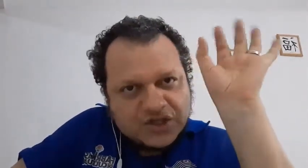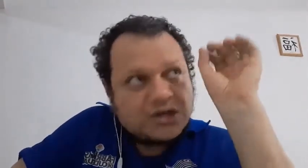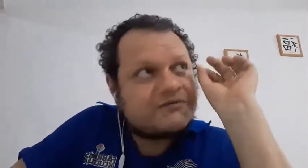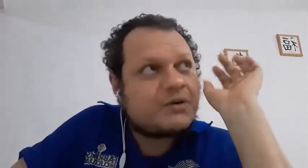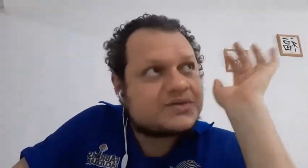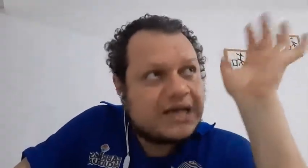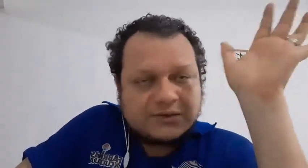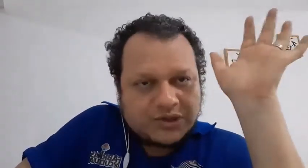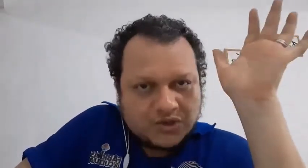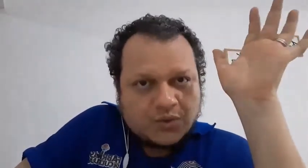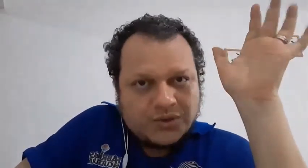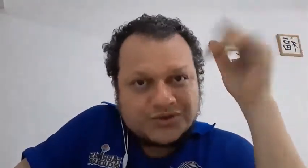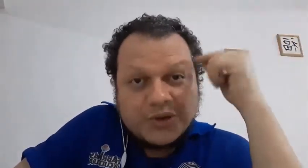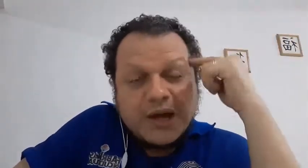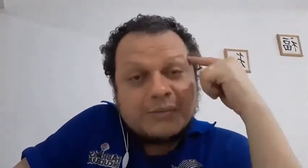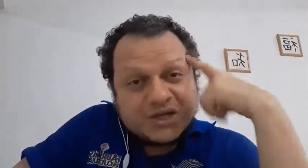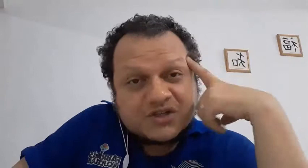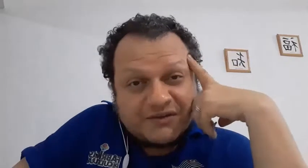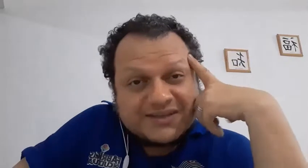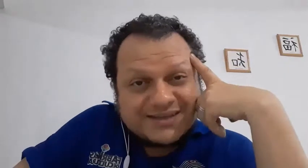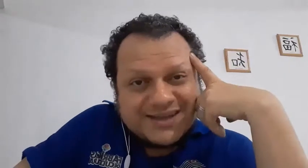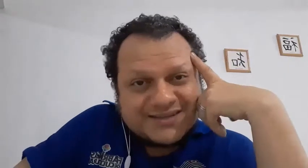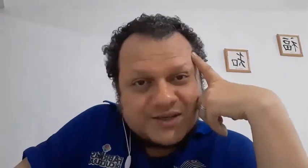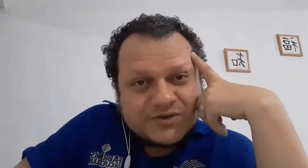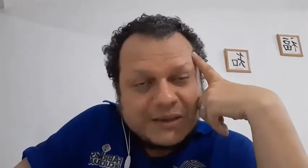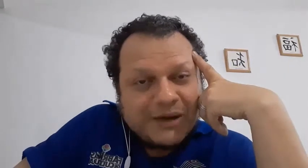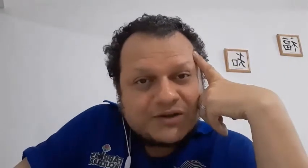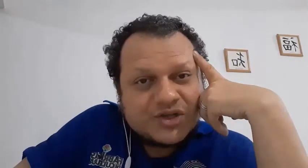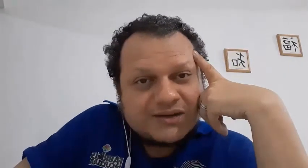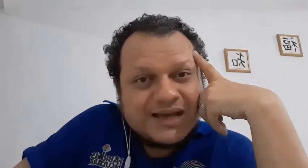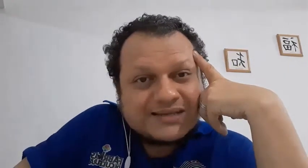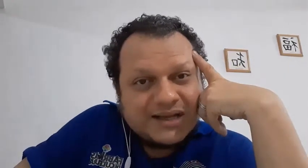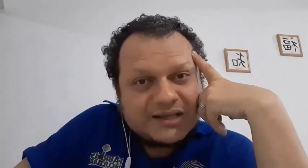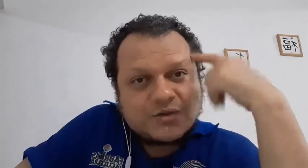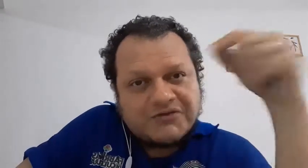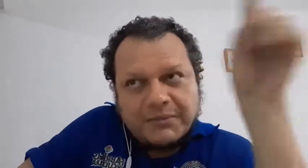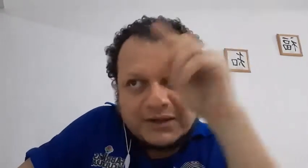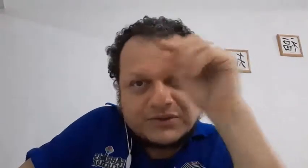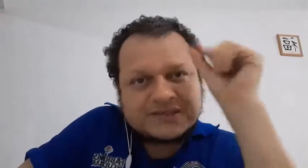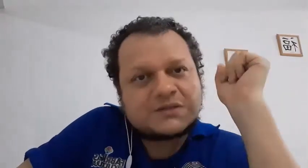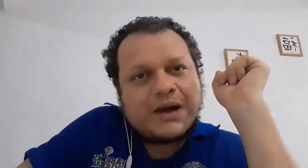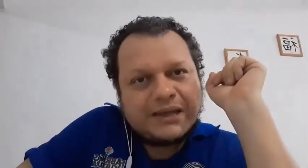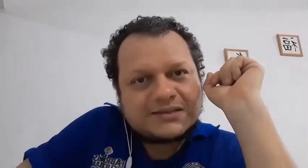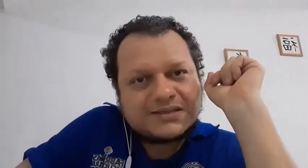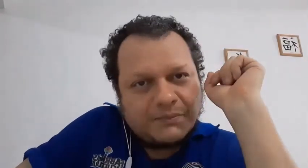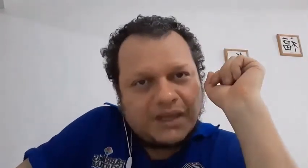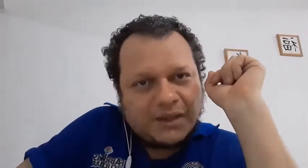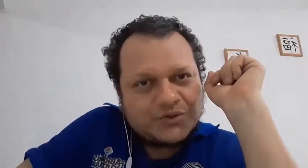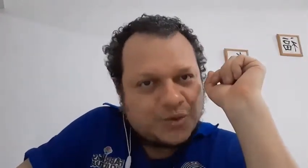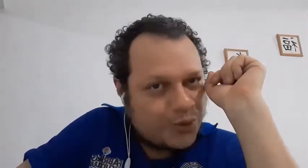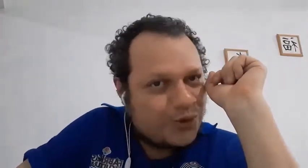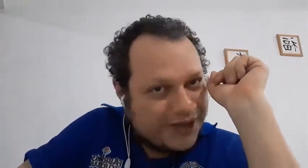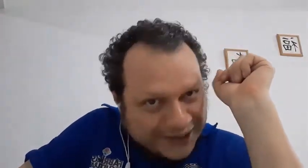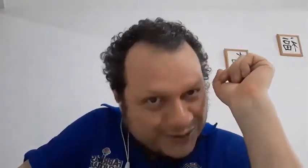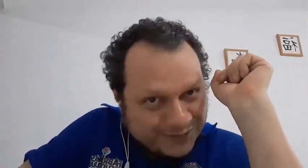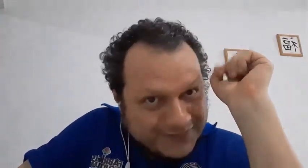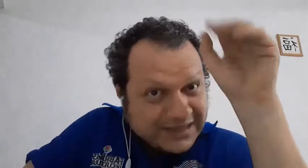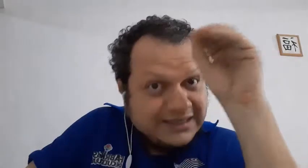não vá usar durante o curso, que a gente vai fazer exercícios a partir das letras do alfabeto desses países também que eu estou colocando. Então,